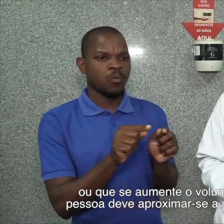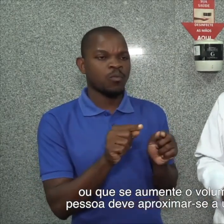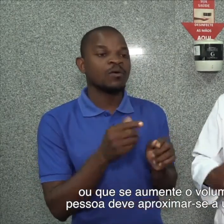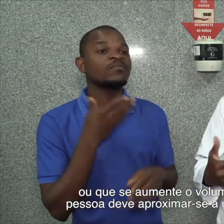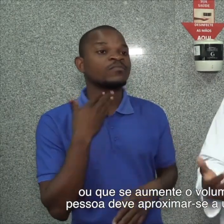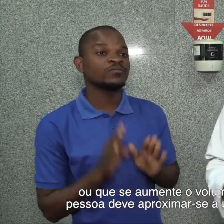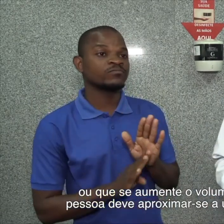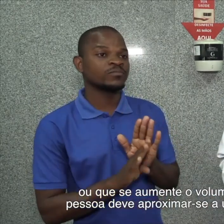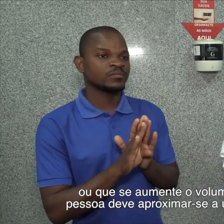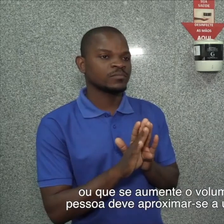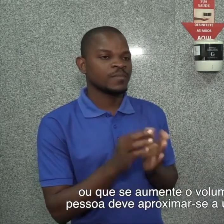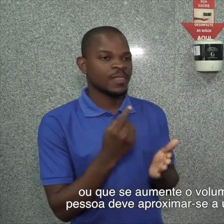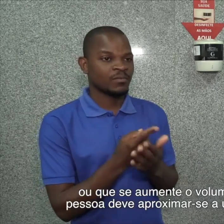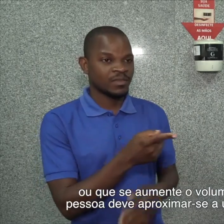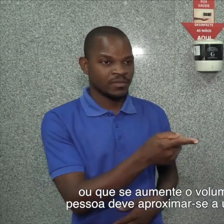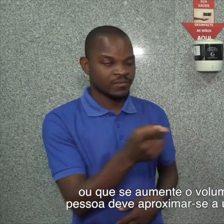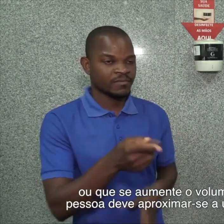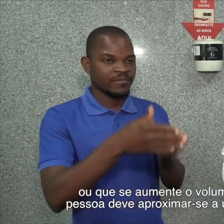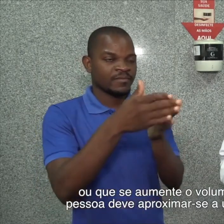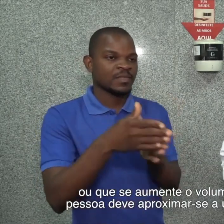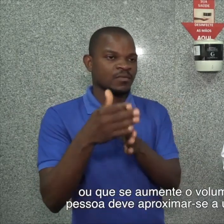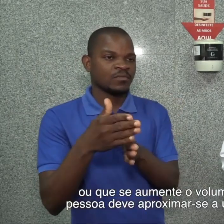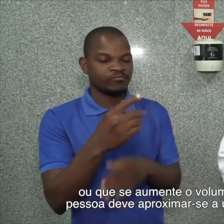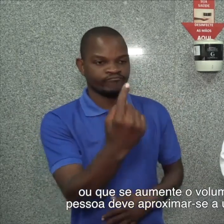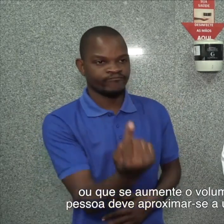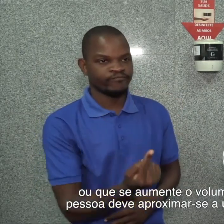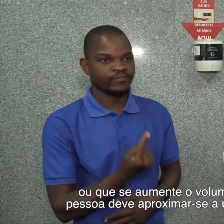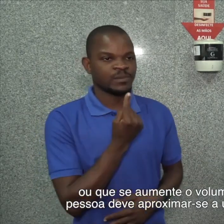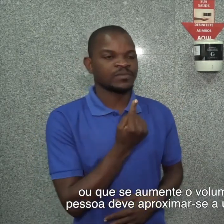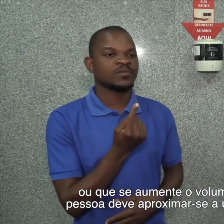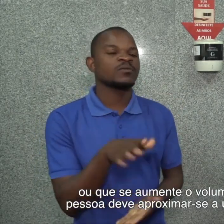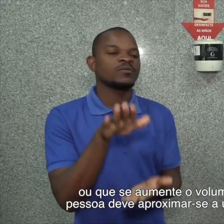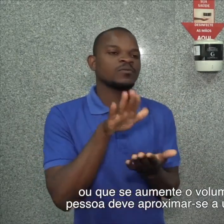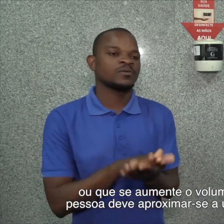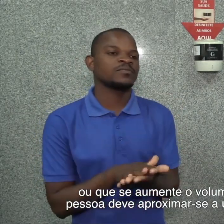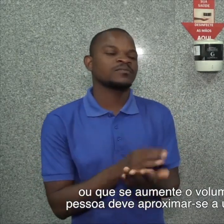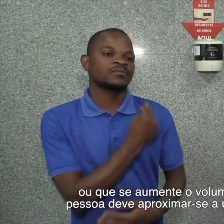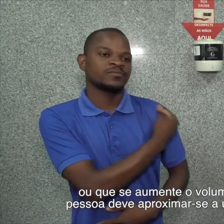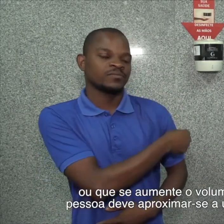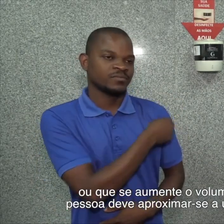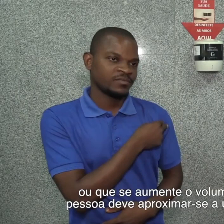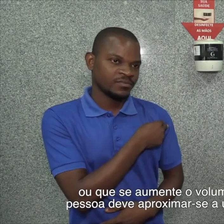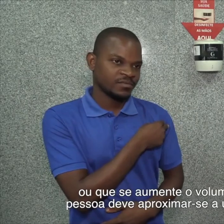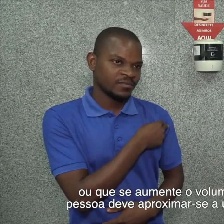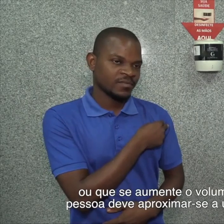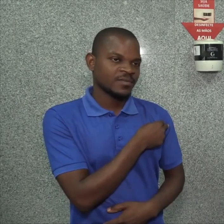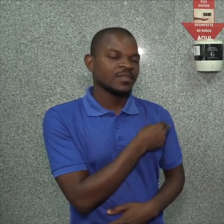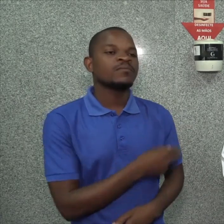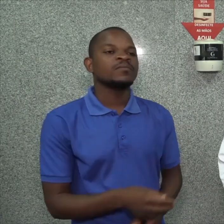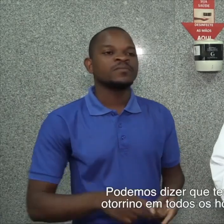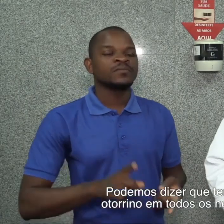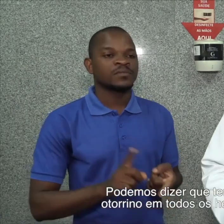essa pessoa deve aproximar praticamente as nossas unidades sanitárias.